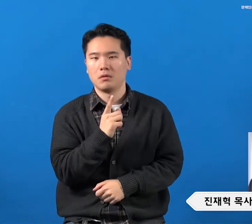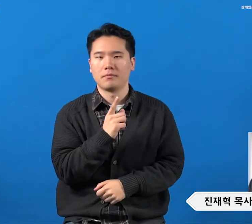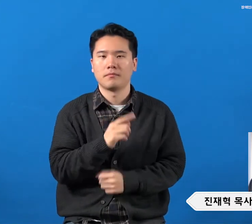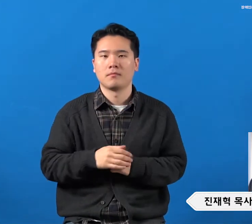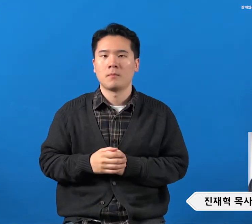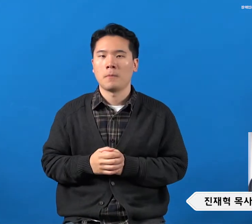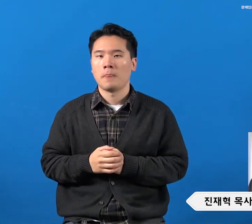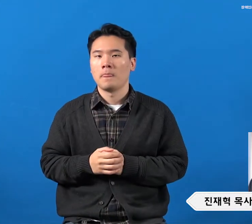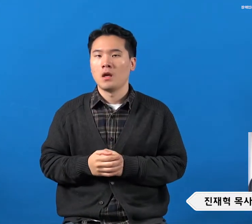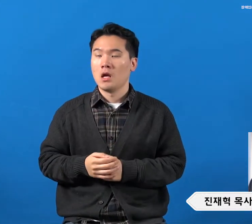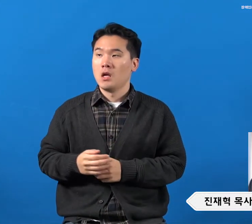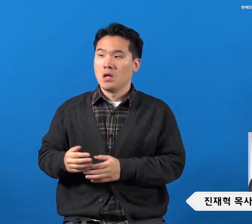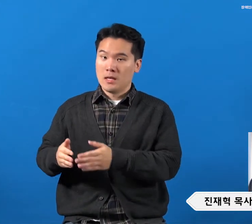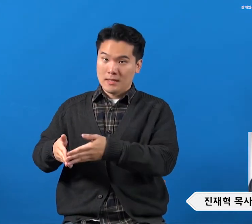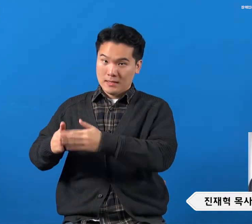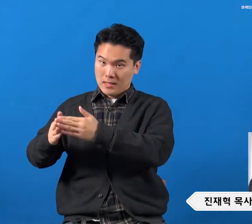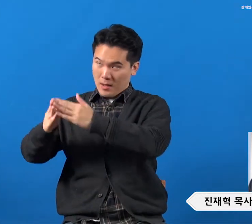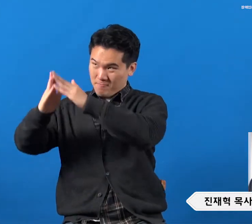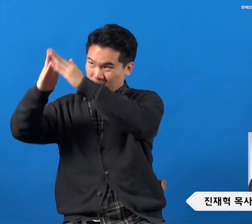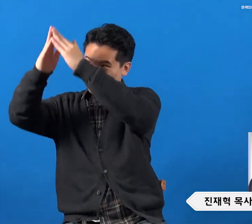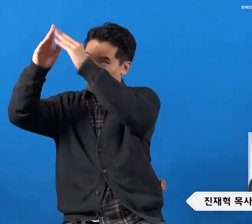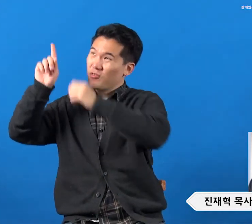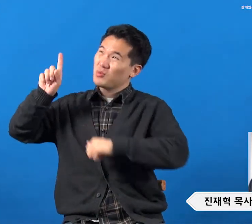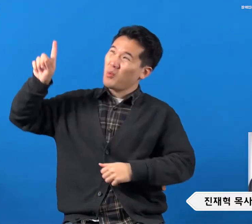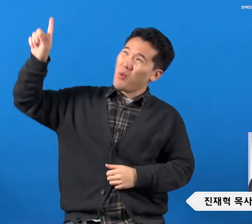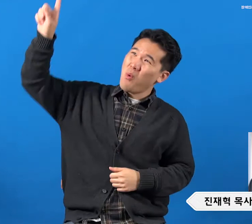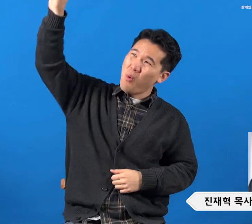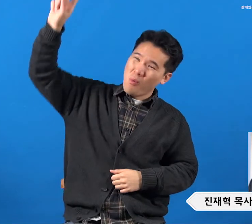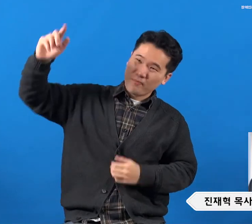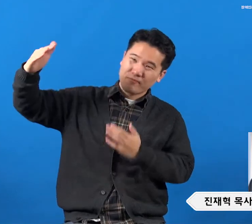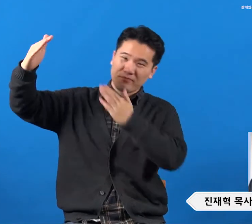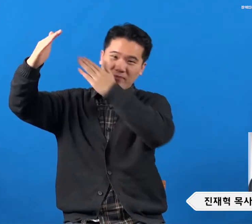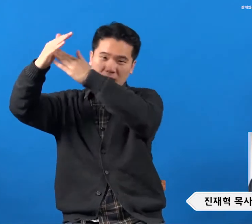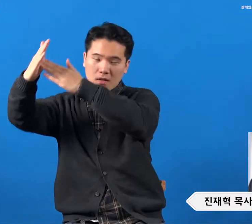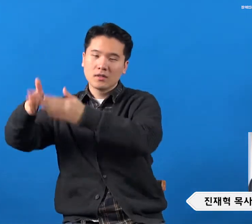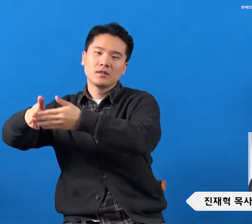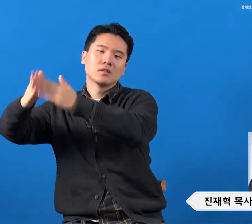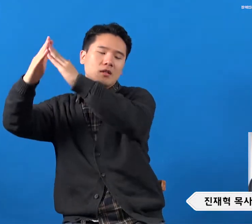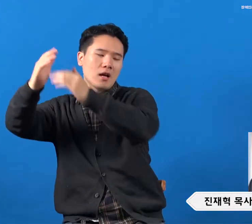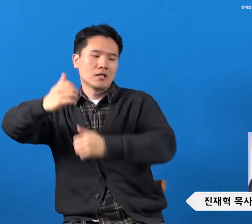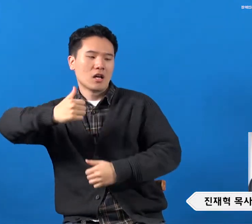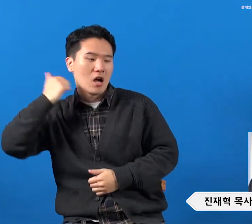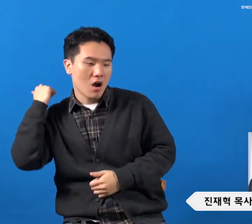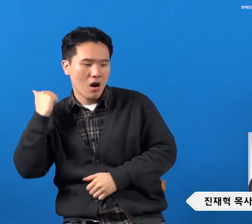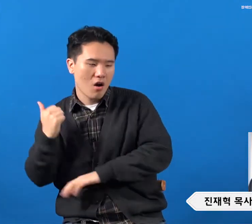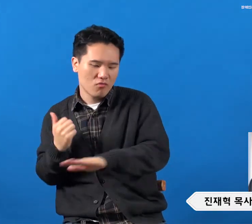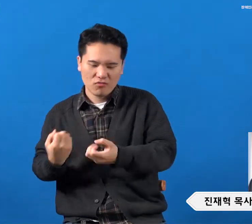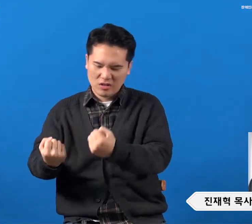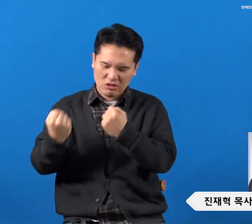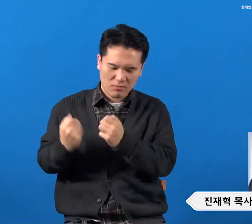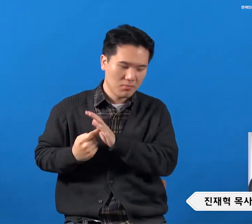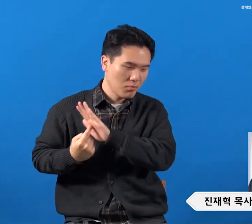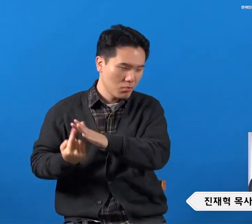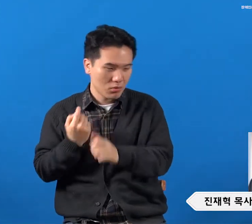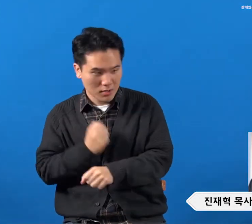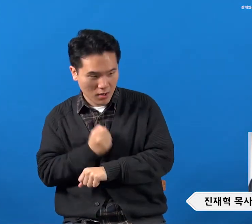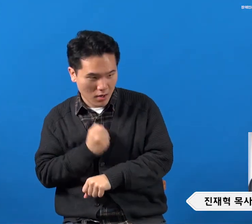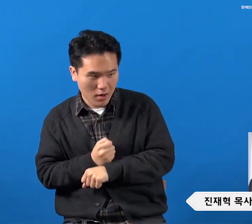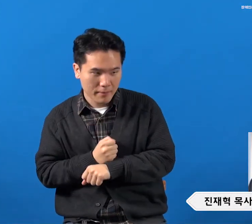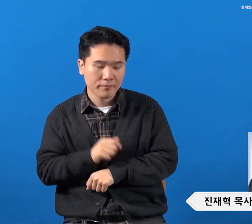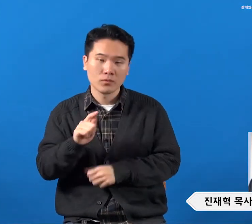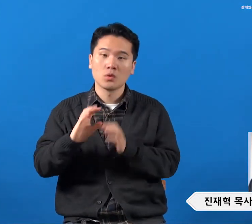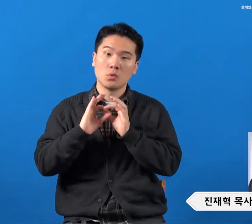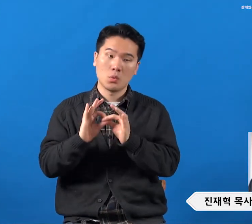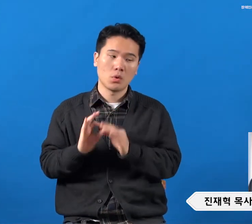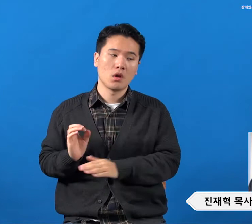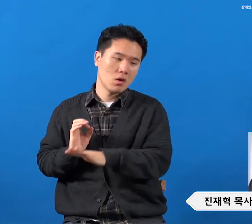이야기합니다. 탑을 건설해서 하늘에 닿게 하자. 자기의 파워를 이야기합니다. 그렇게